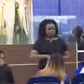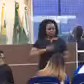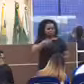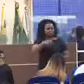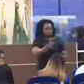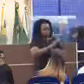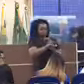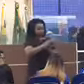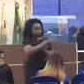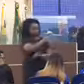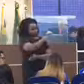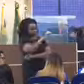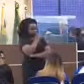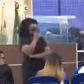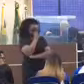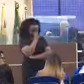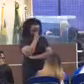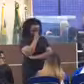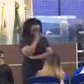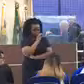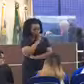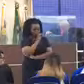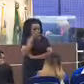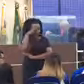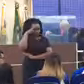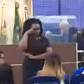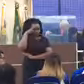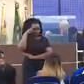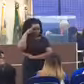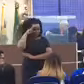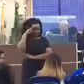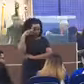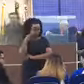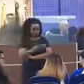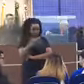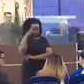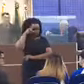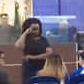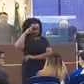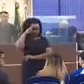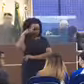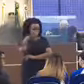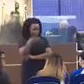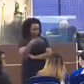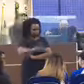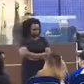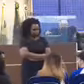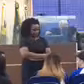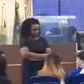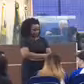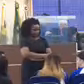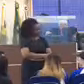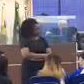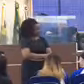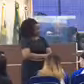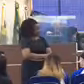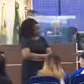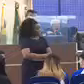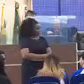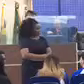chuva, hoje aqui na sessão, por ser a abertura dos trabalhos, nós poderíamos ter um público ainda maior, mas não sei se com essa chuva nós teremos um